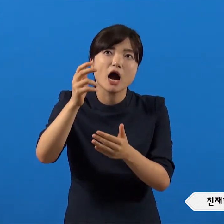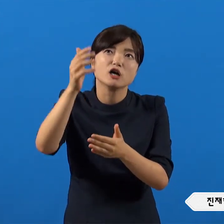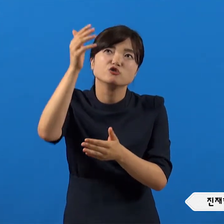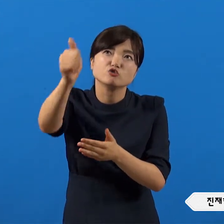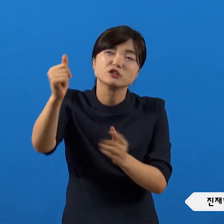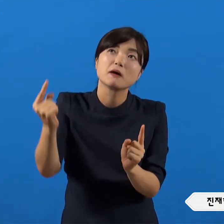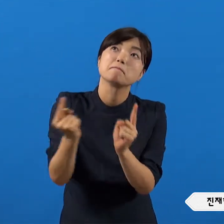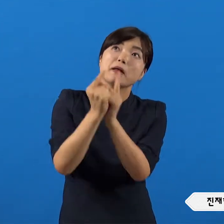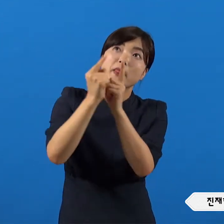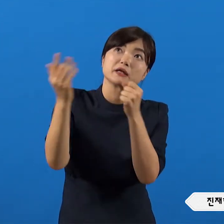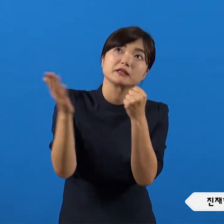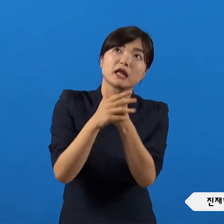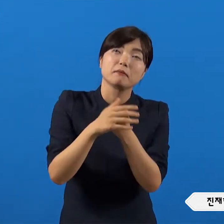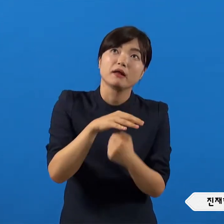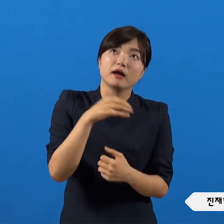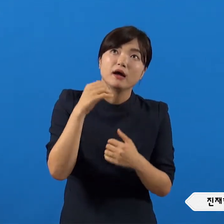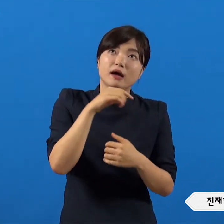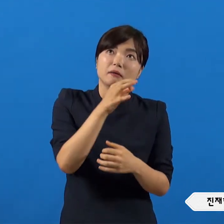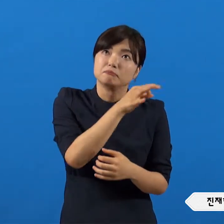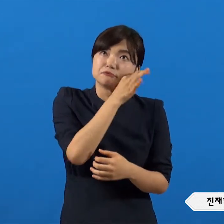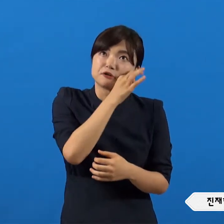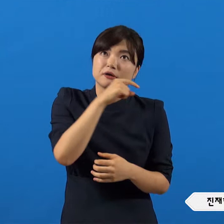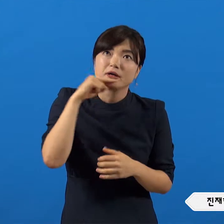얼굴이 붉어졌도다.